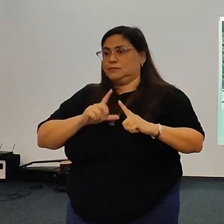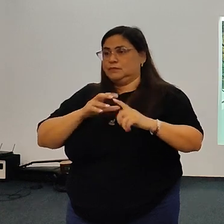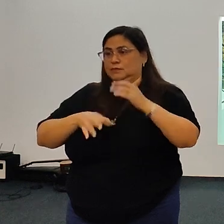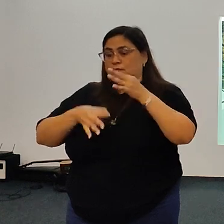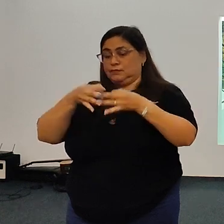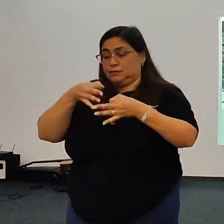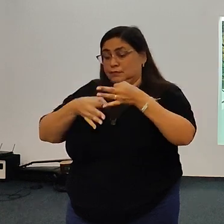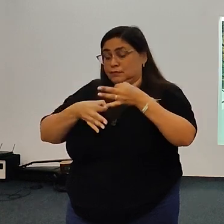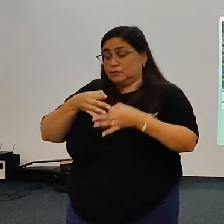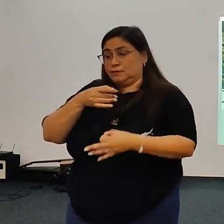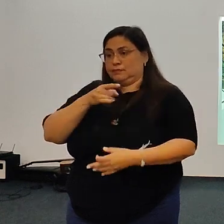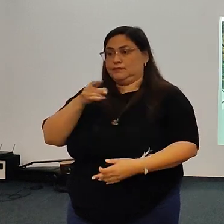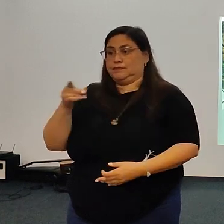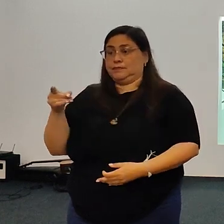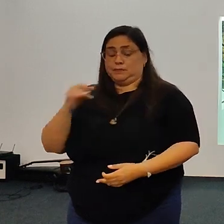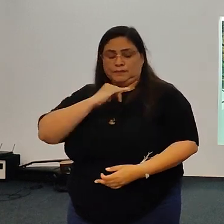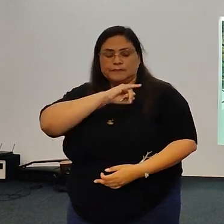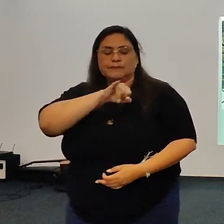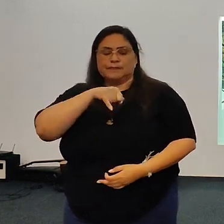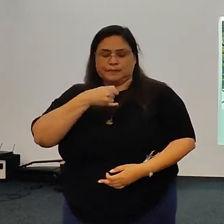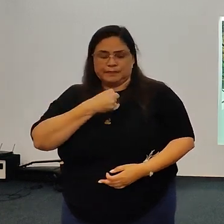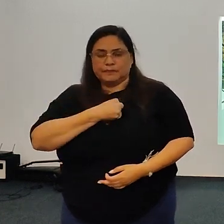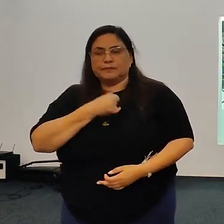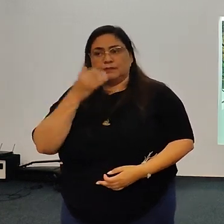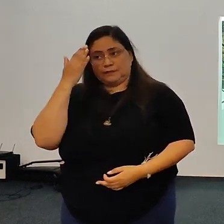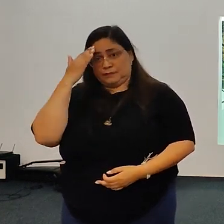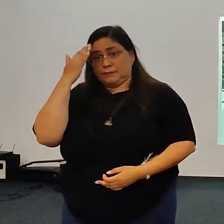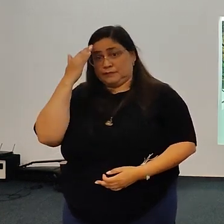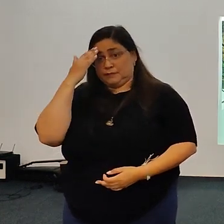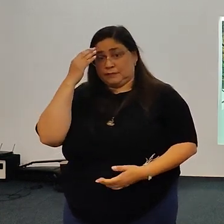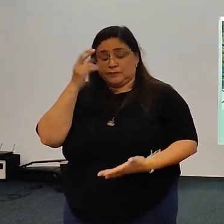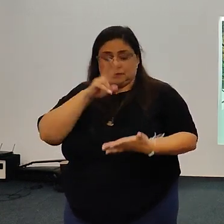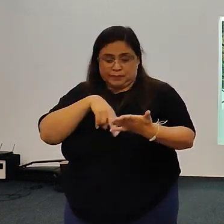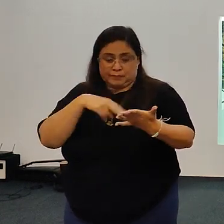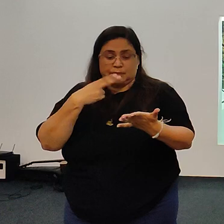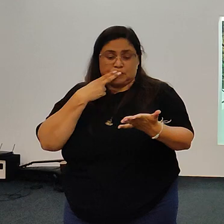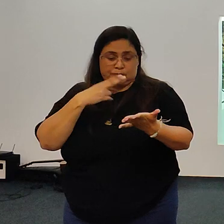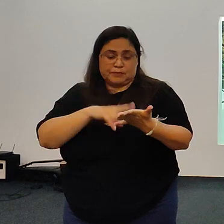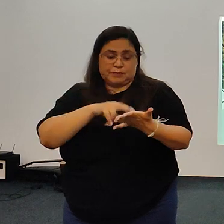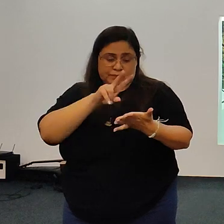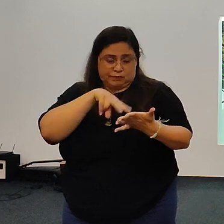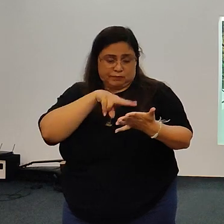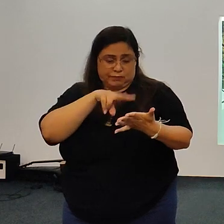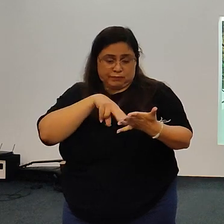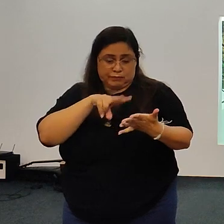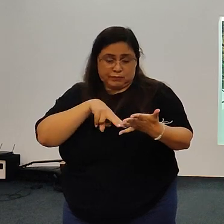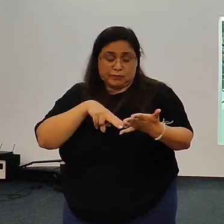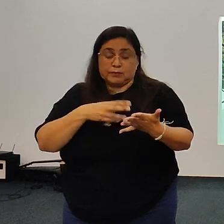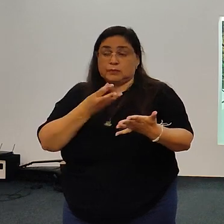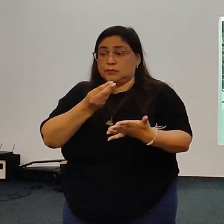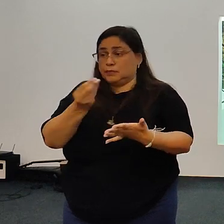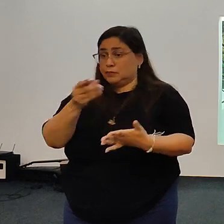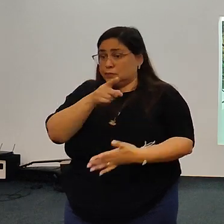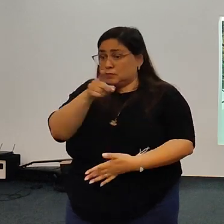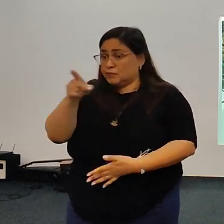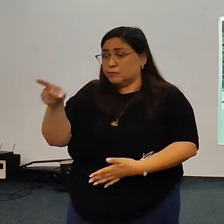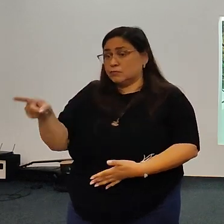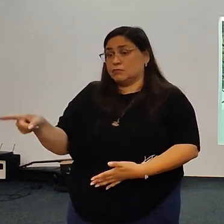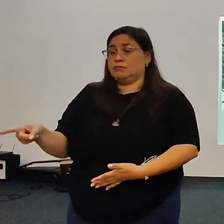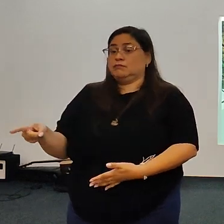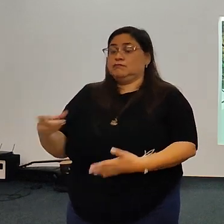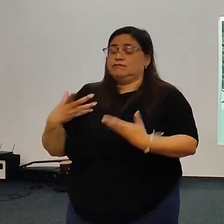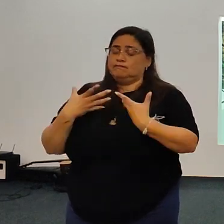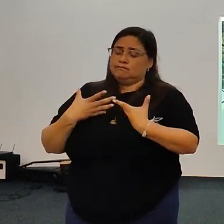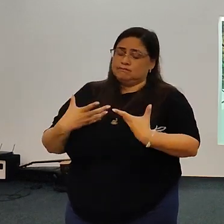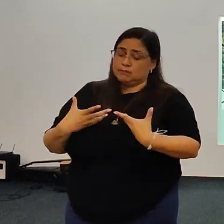Sabe o que João estava dizendo? Eu sei que nesse tempo que vocês estão lendo esta carta que eu estou escrevendo, muitos de vocês estão